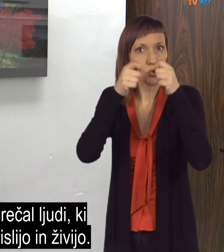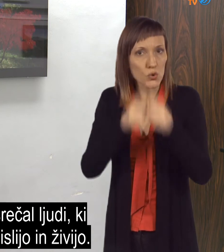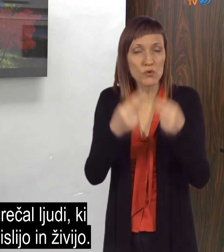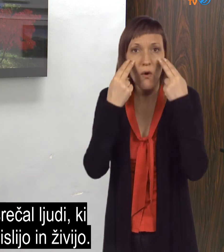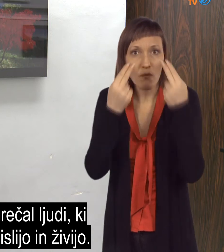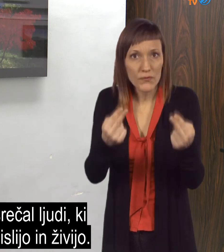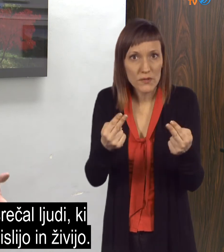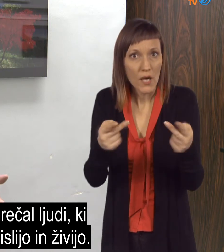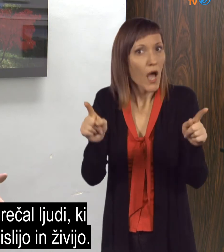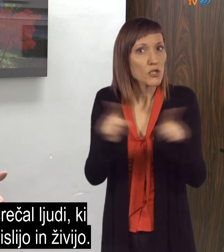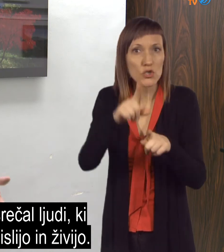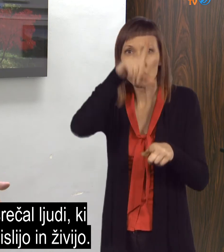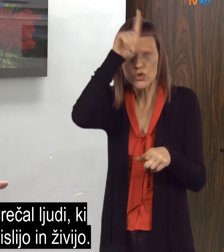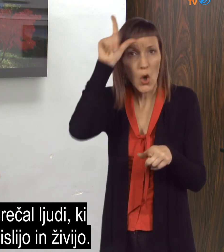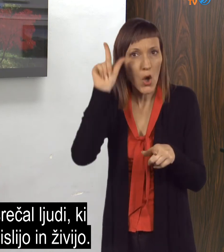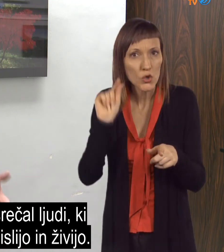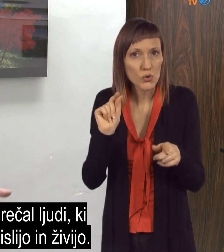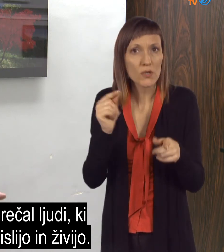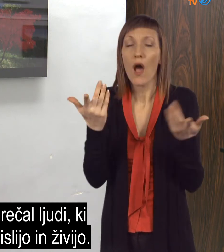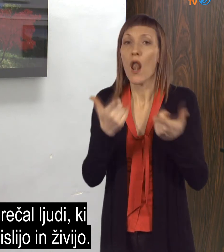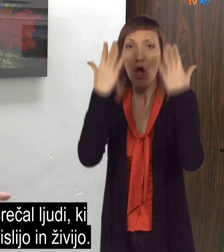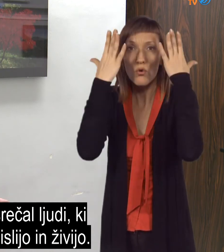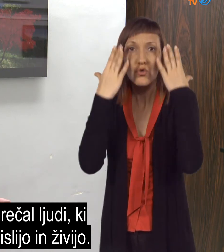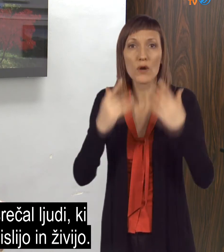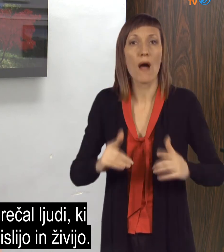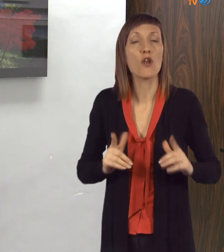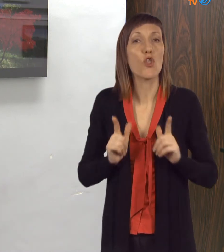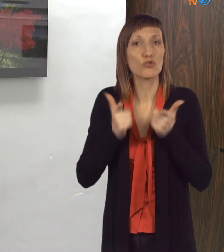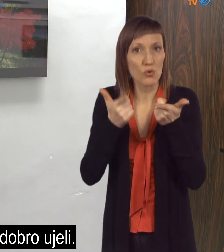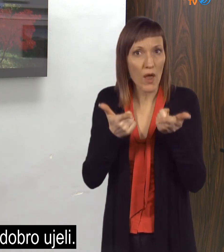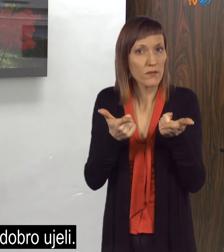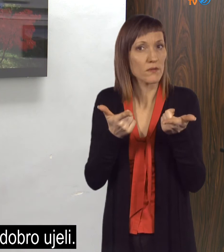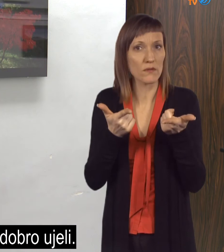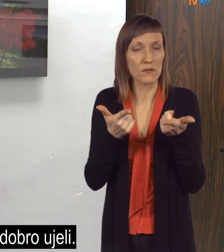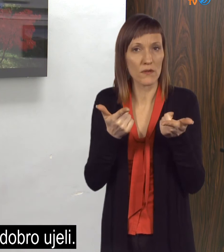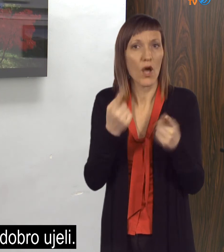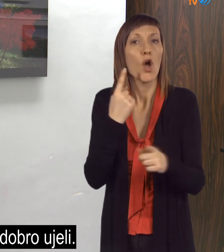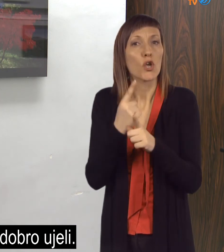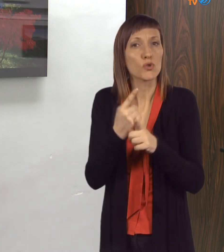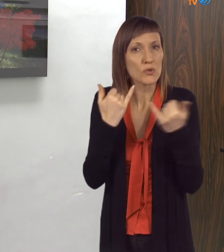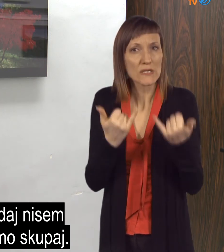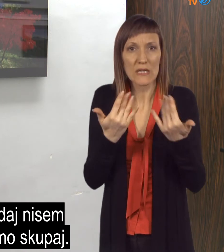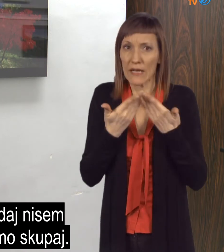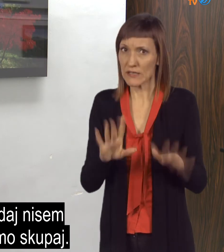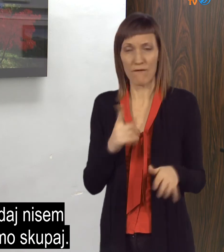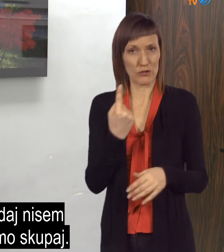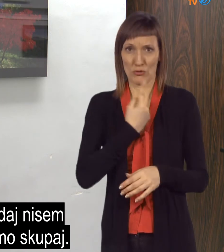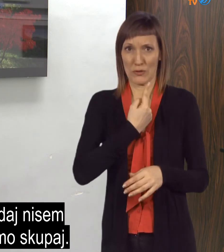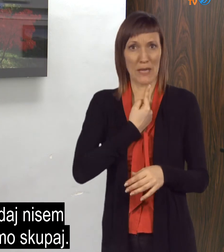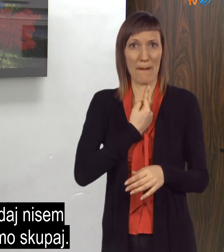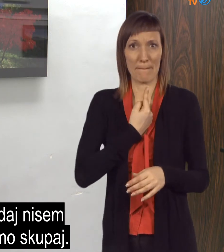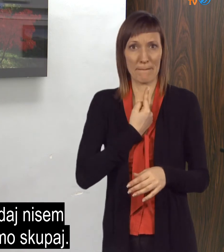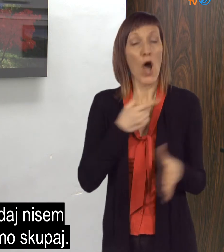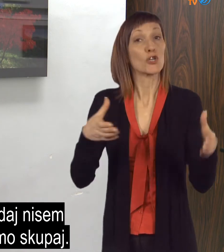ljudi, ki enako trpijo, mislijo, živijo in smo se res dobro ujeli. Tako da zdaj nisem